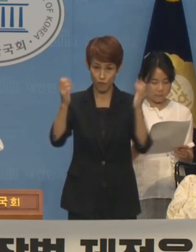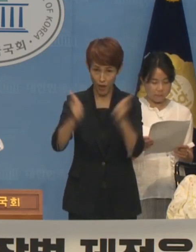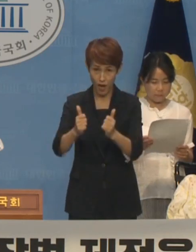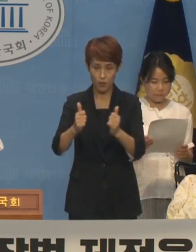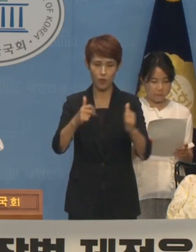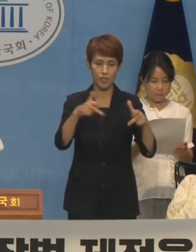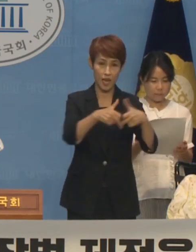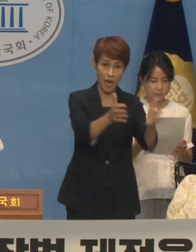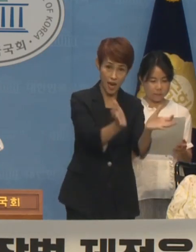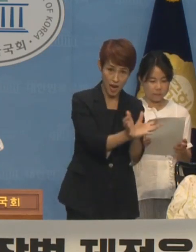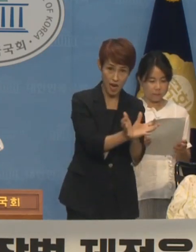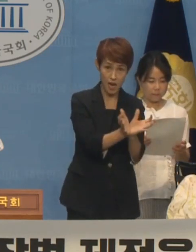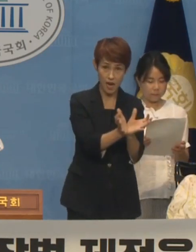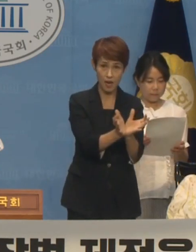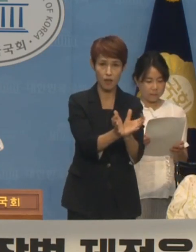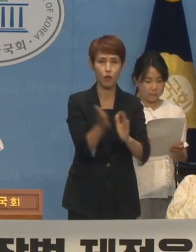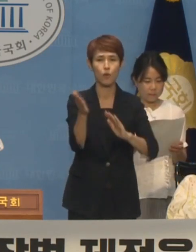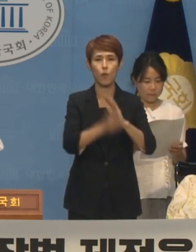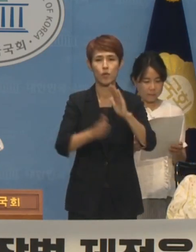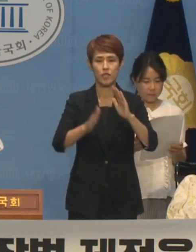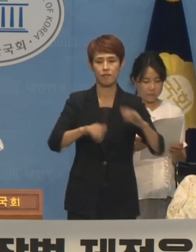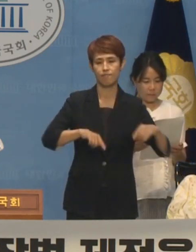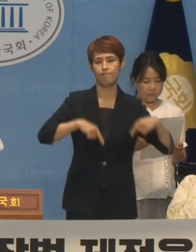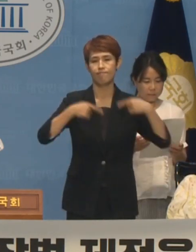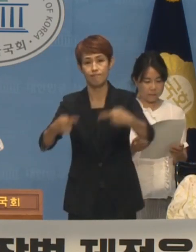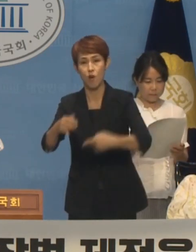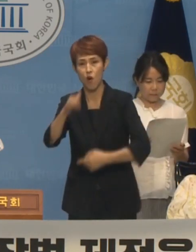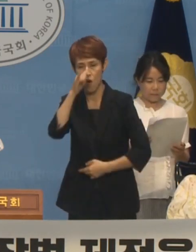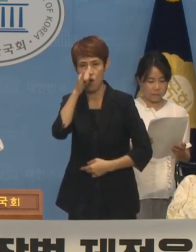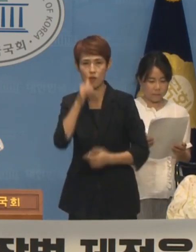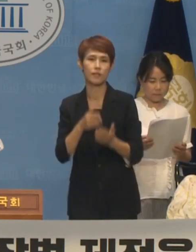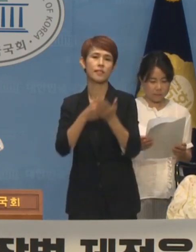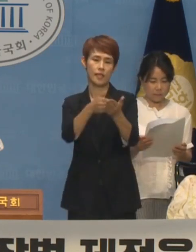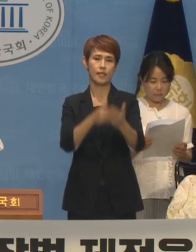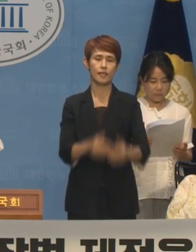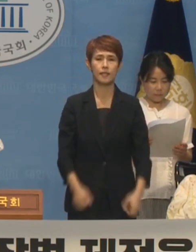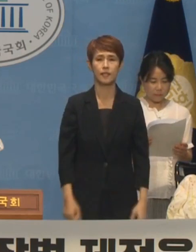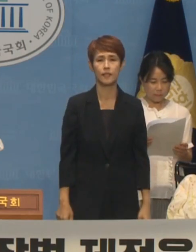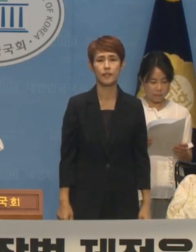장애계에 공식적으로 동참할 것을 제안한다.